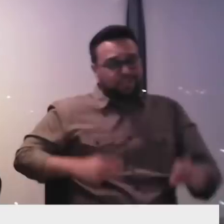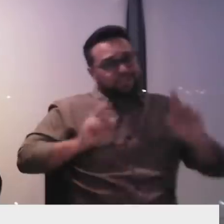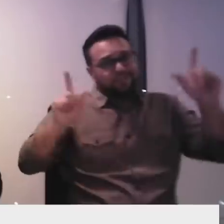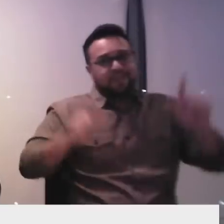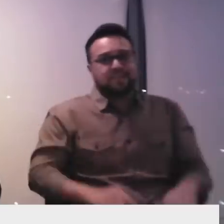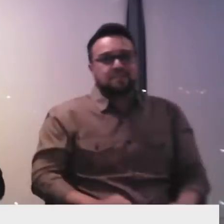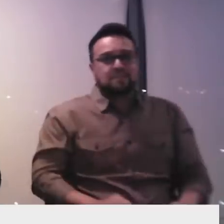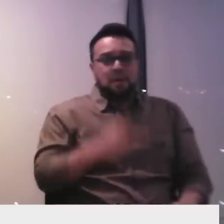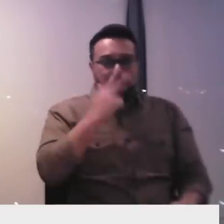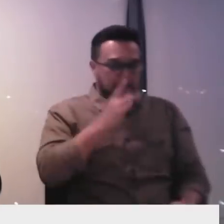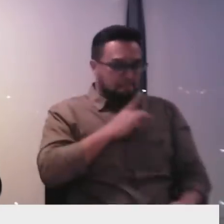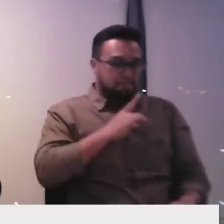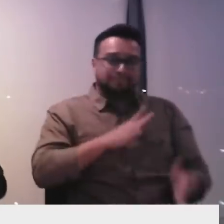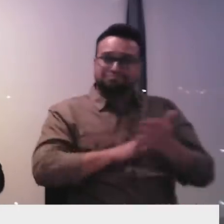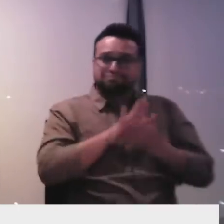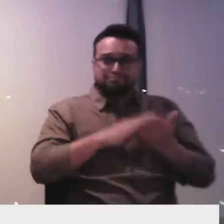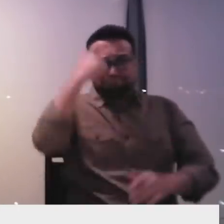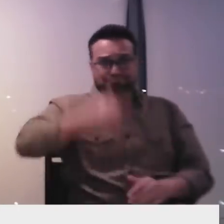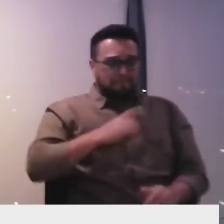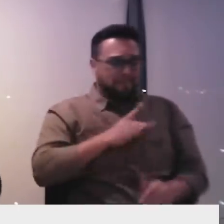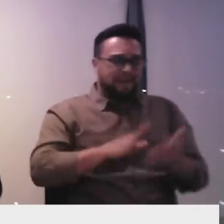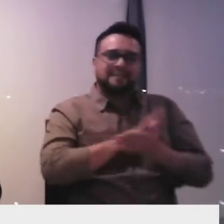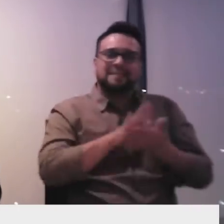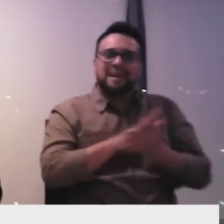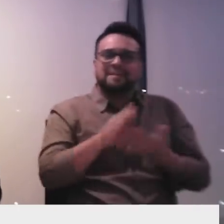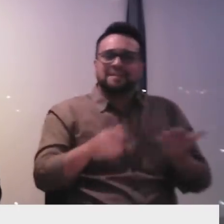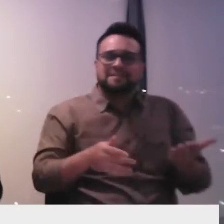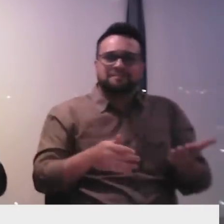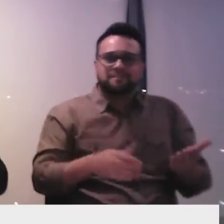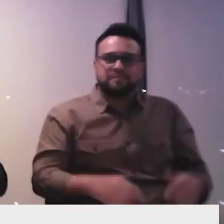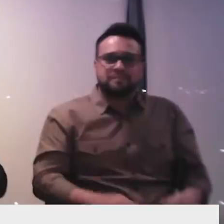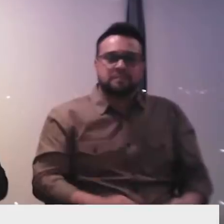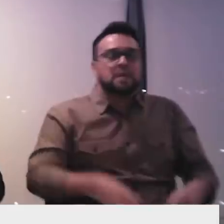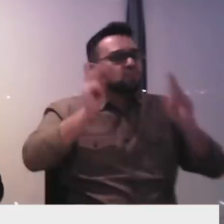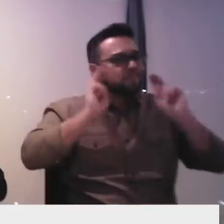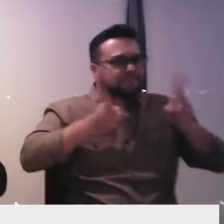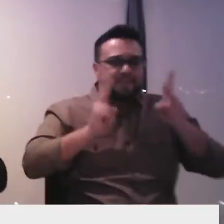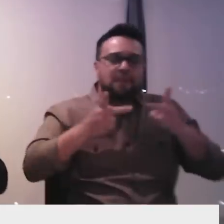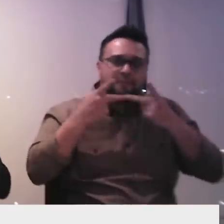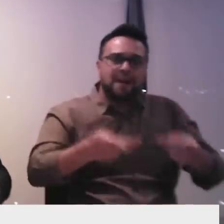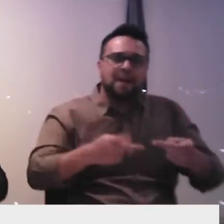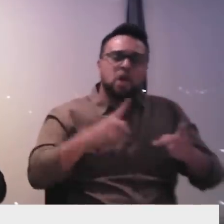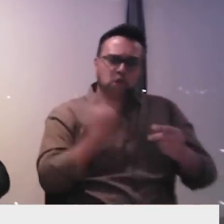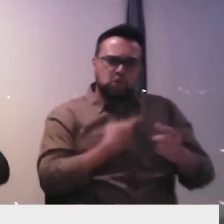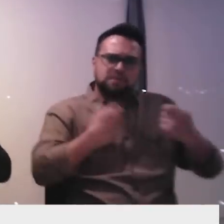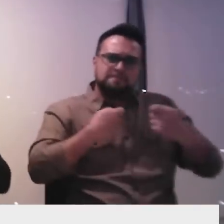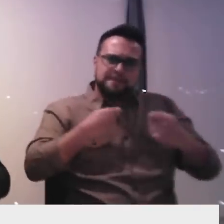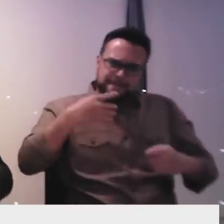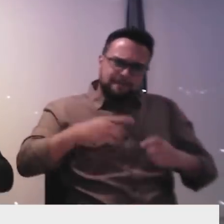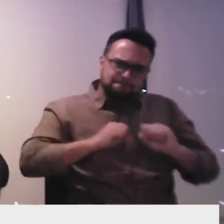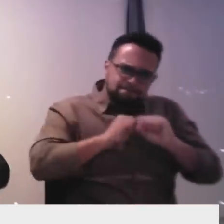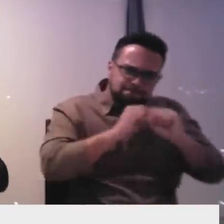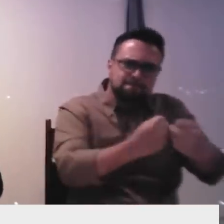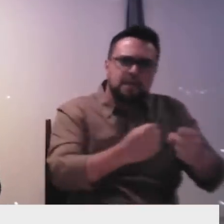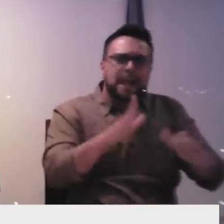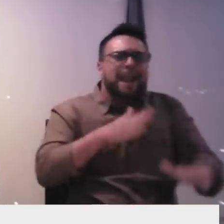se intimidou, que não se acovardou, não partiu para o politicamente correto. Sempre disse, temos que enfrentar o vírus, lamentamos